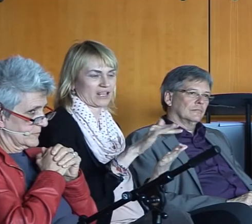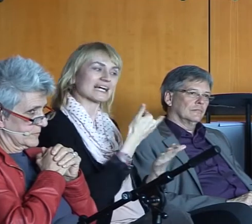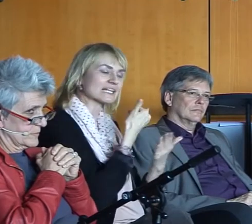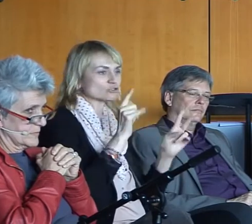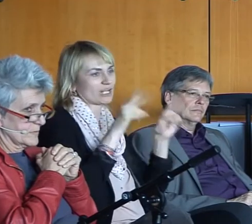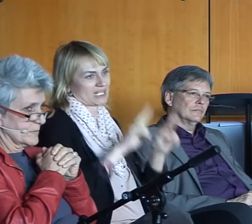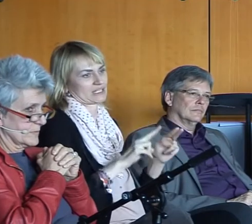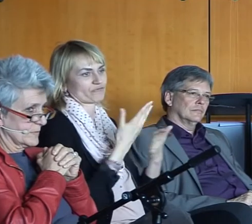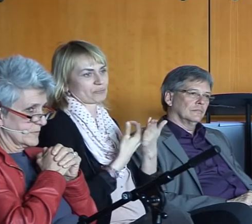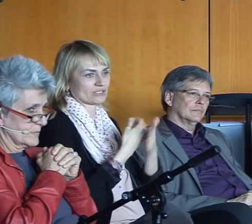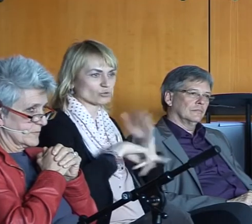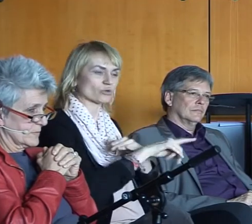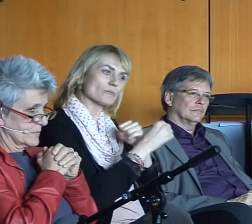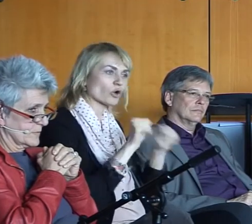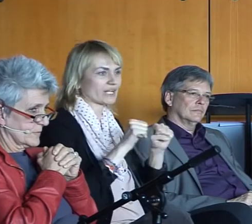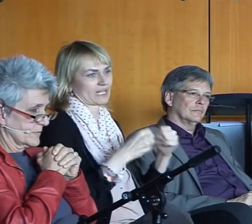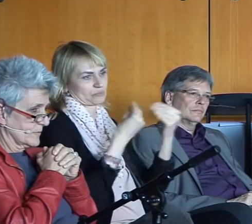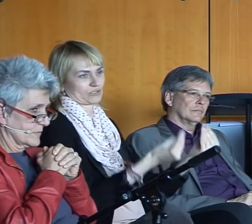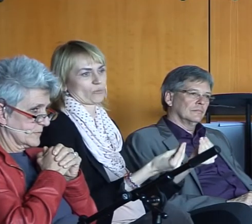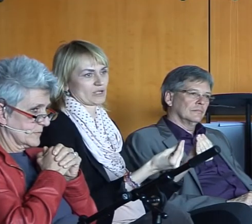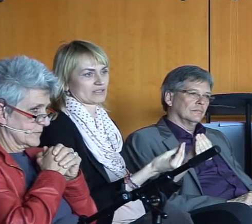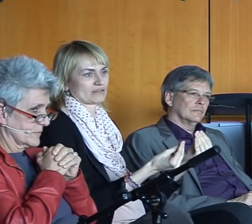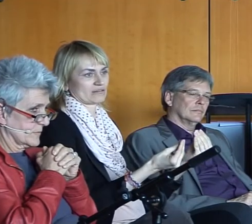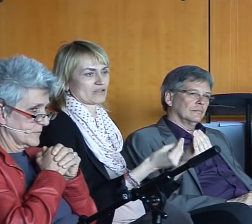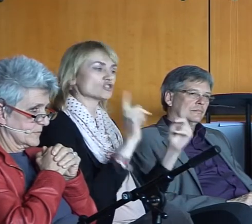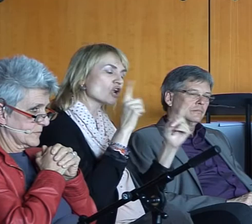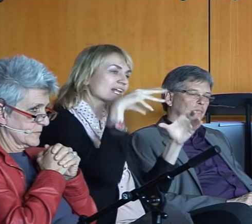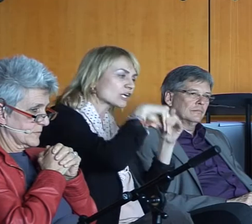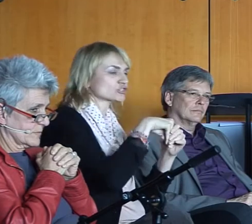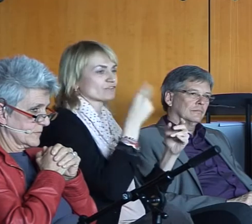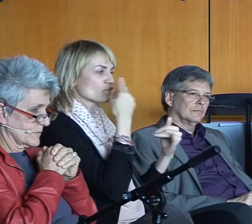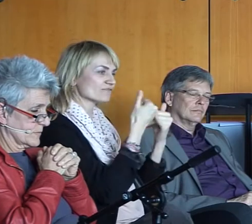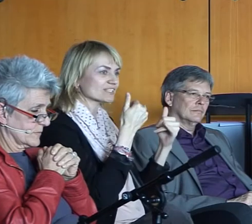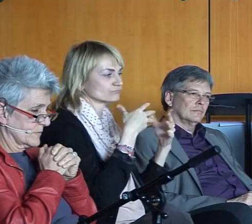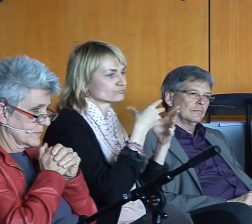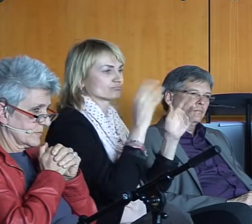man festmachen. Bildung, Zugang zu inklusiver Bildung,